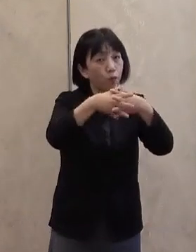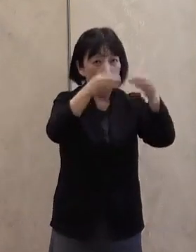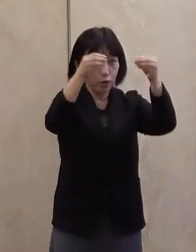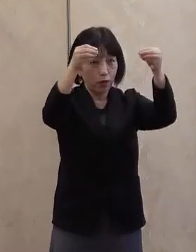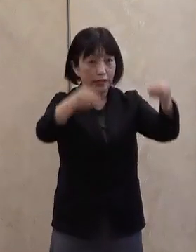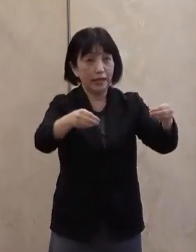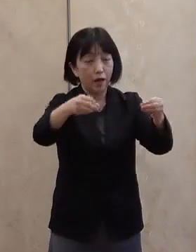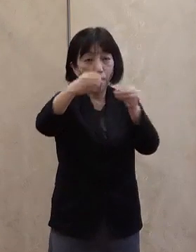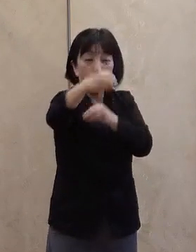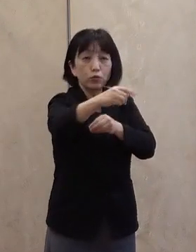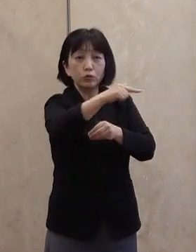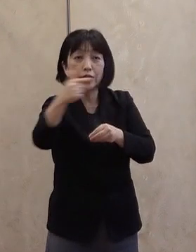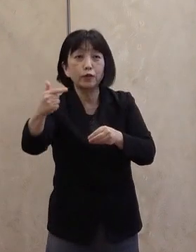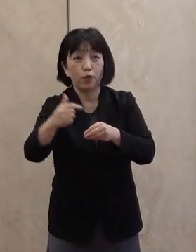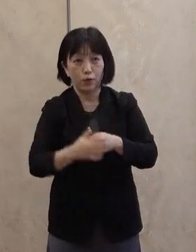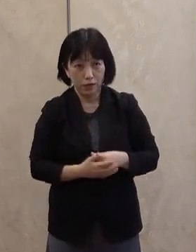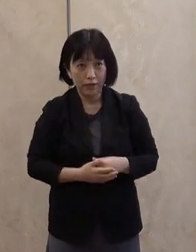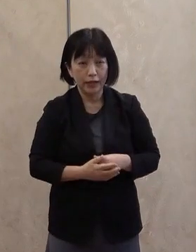をお願いをいたします。